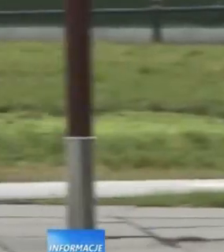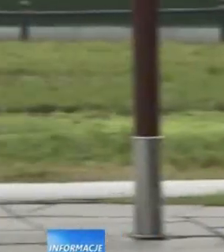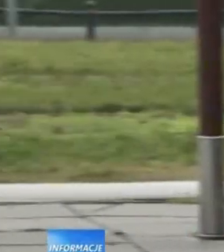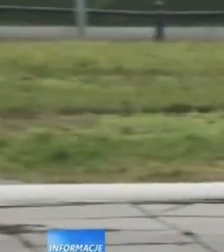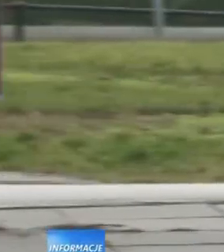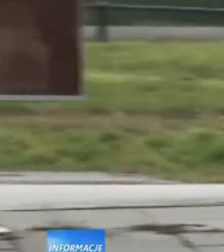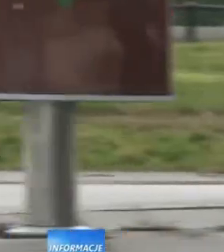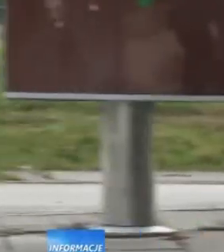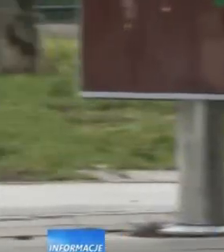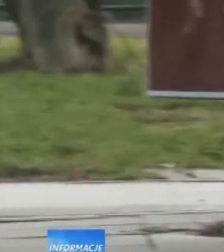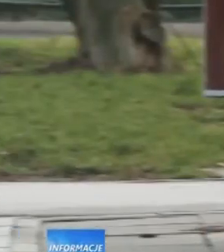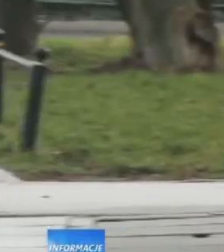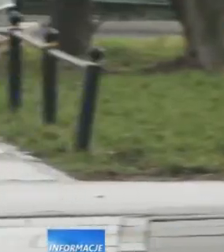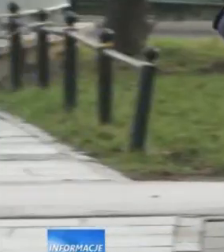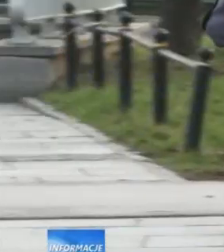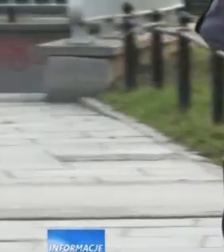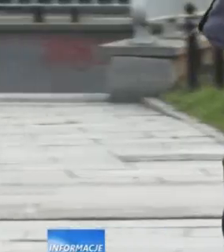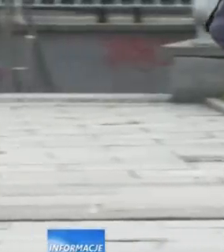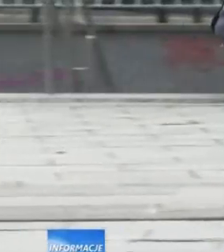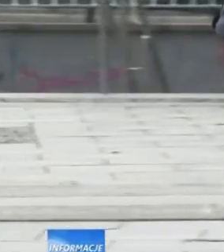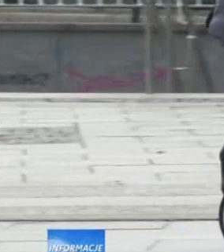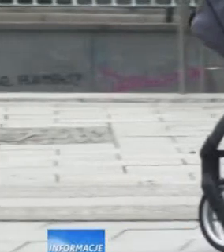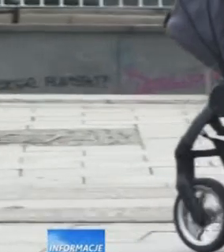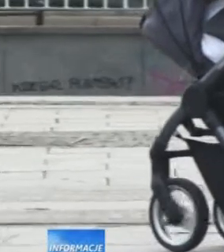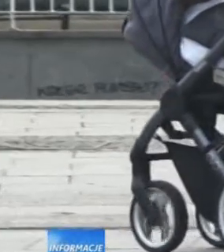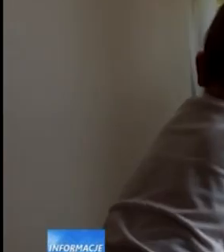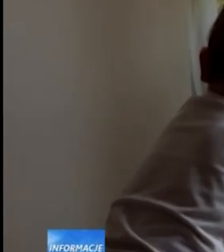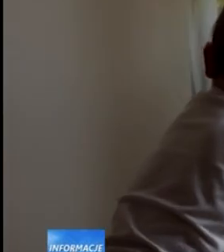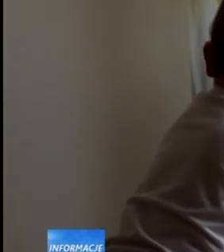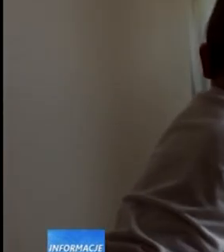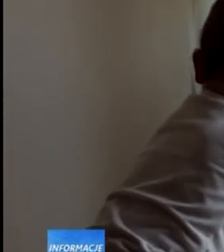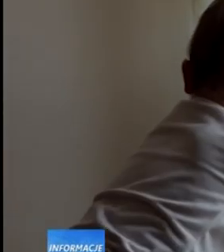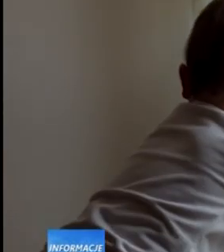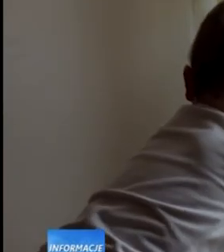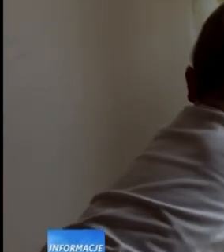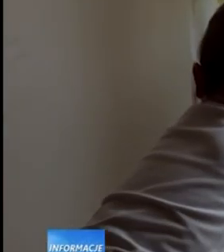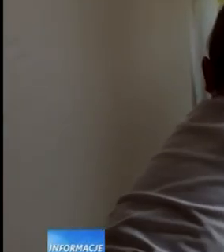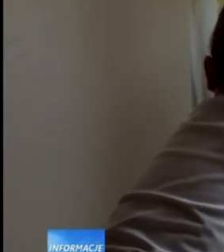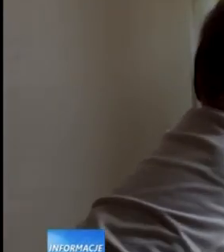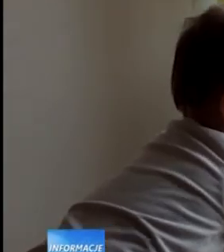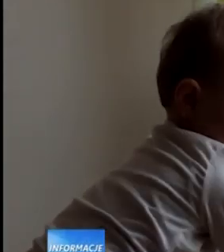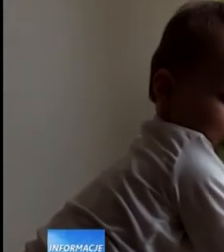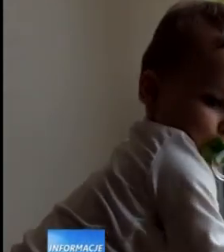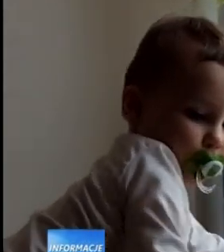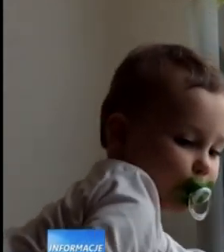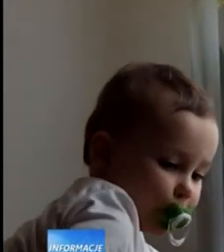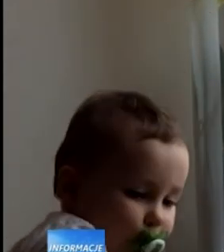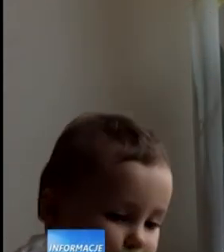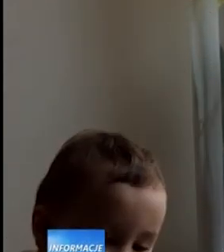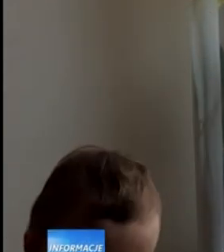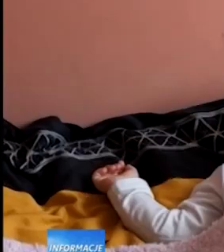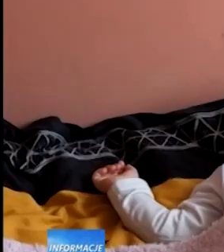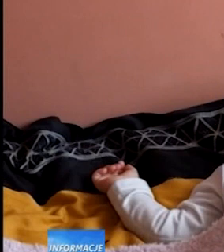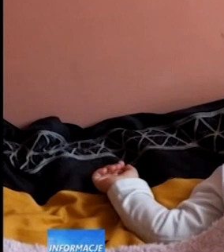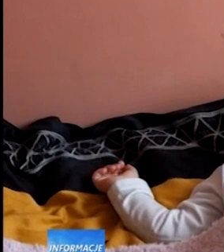kwietniu 2016 roku uruchomiono program Rodzina 500+. W ramach programu ponad 127 miliardów